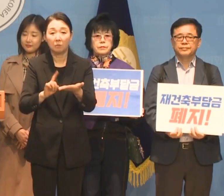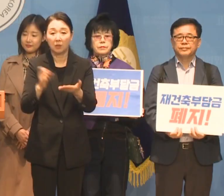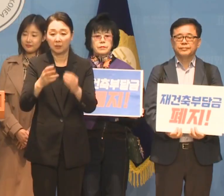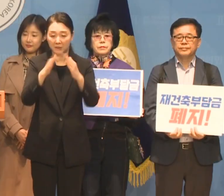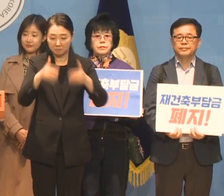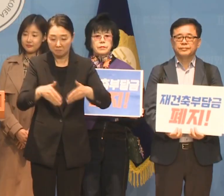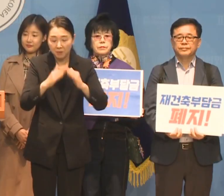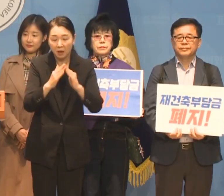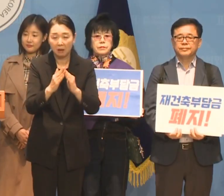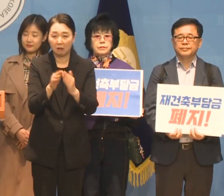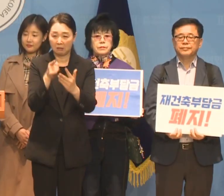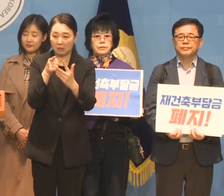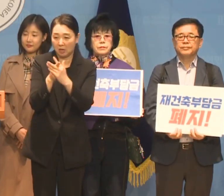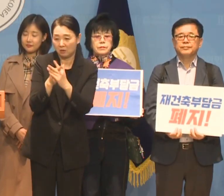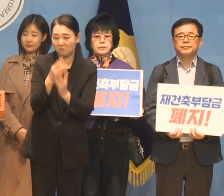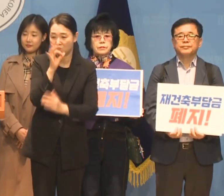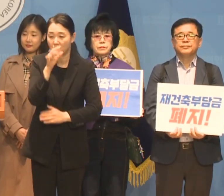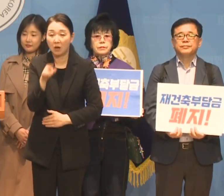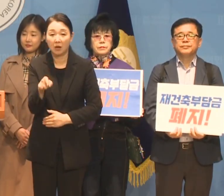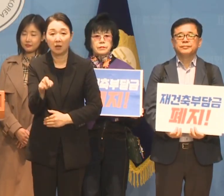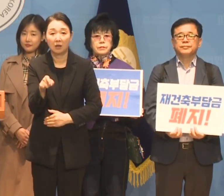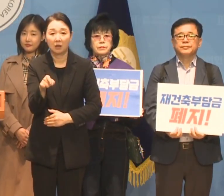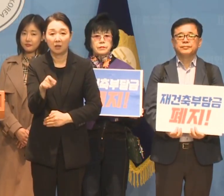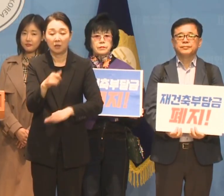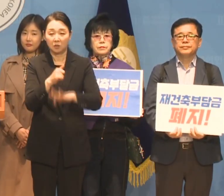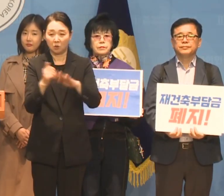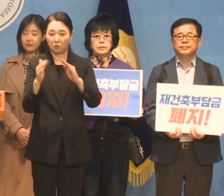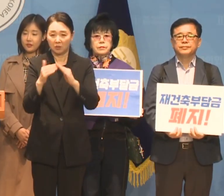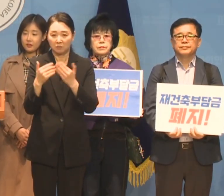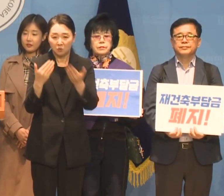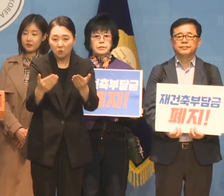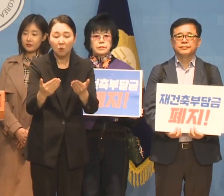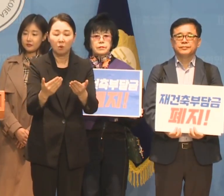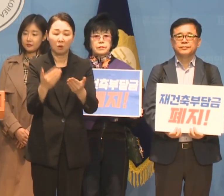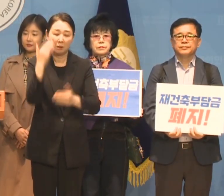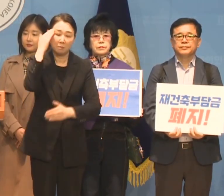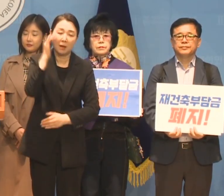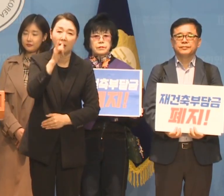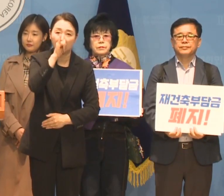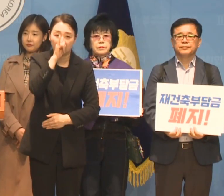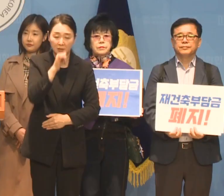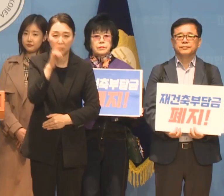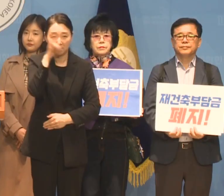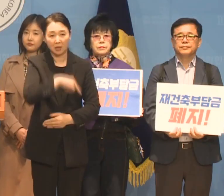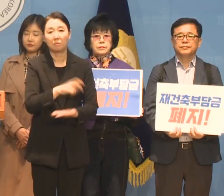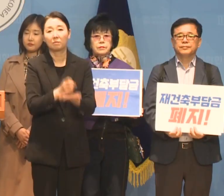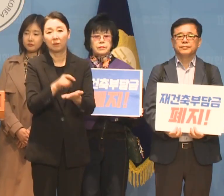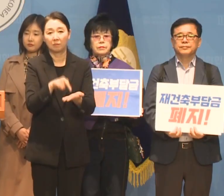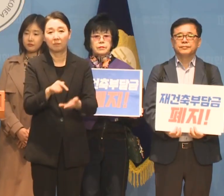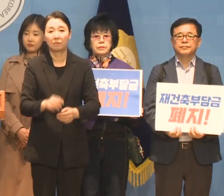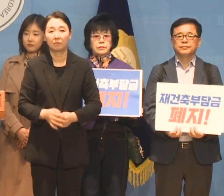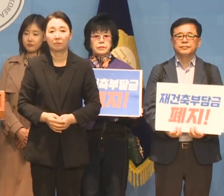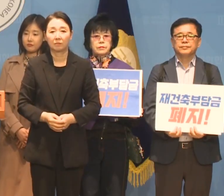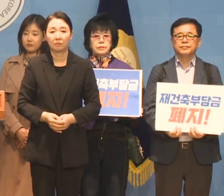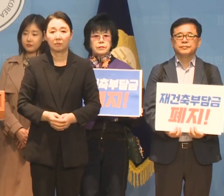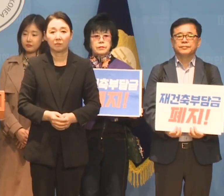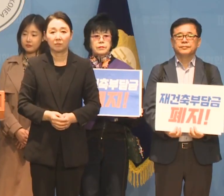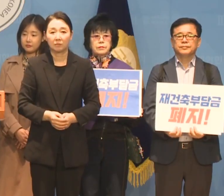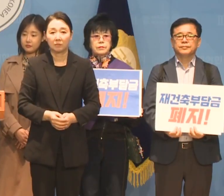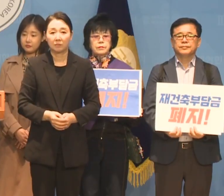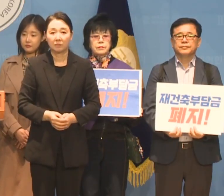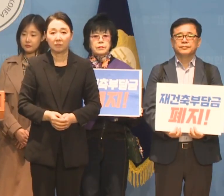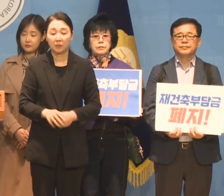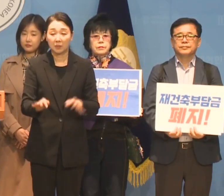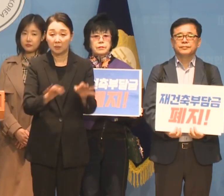예측 불가능한 요소를 남겨둠으로써 주택 공급에 지장을 초래하는 질 나쁜 규제로 기록되고 있습니다.